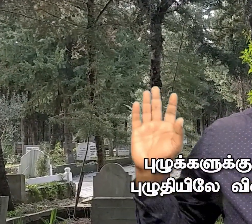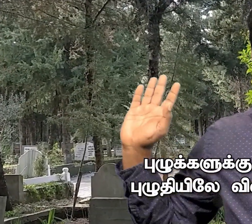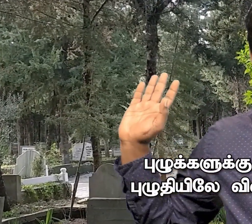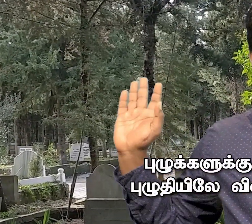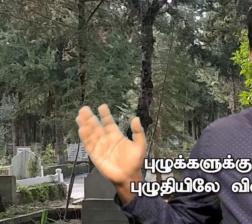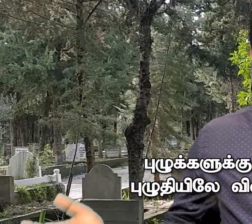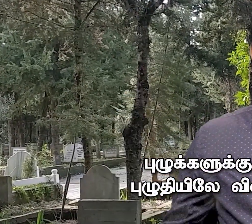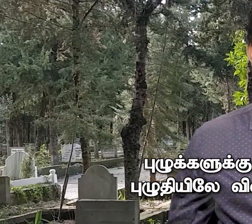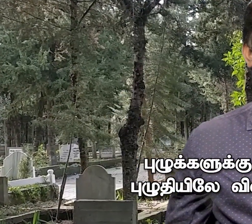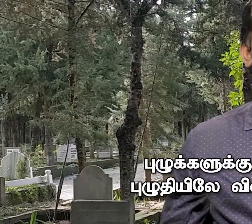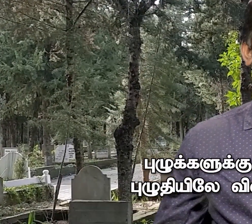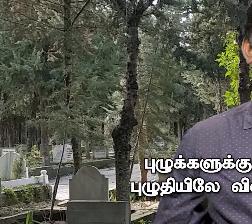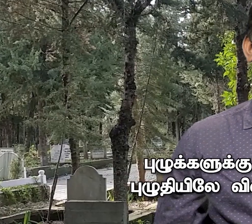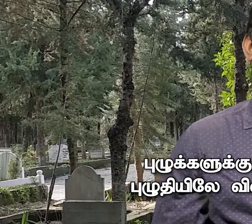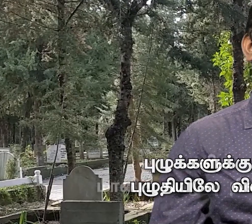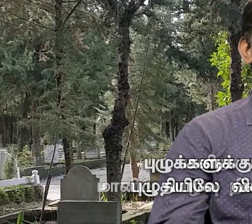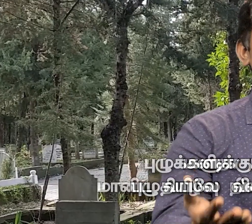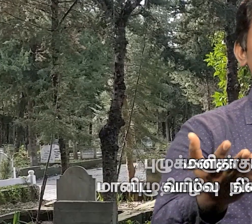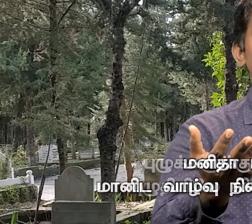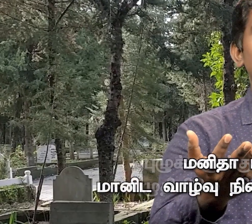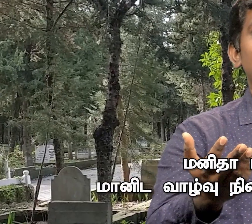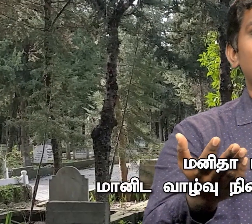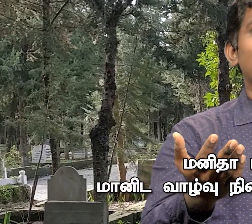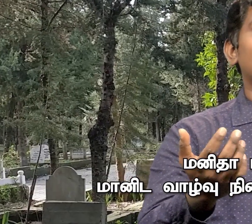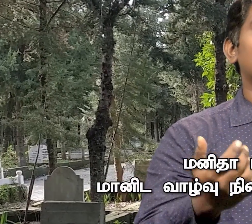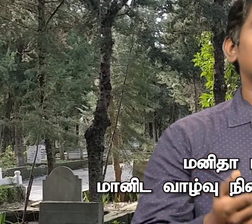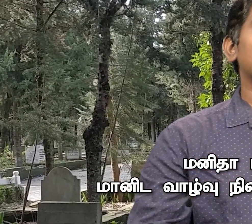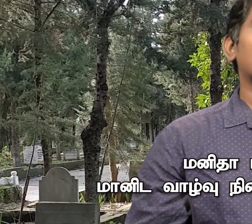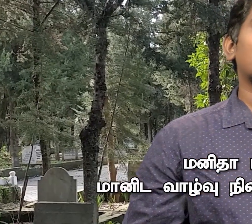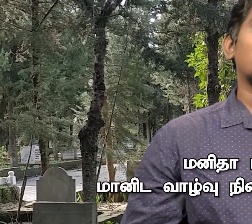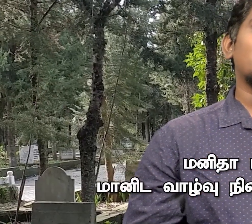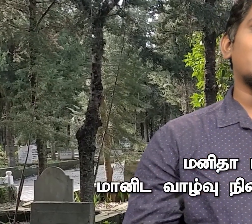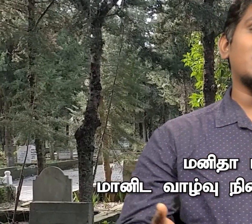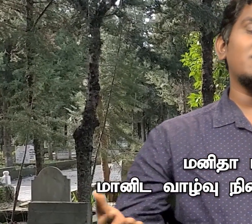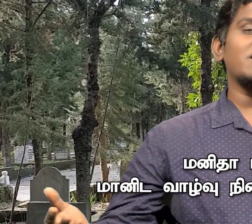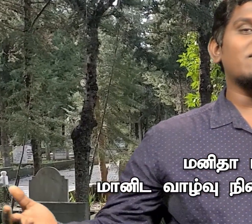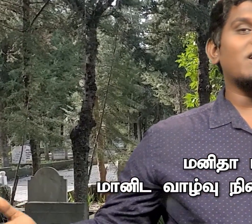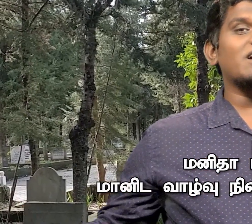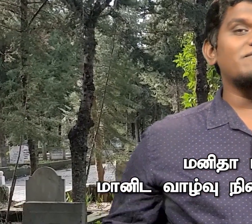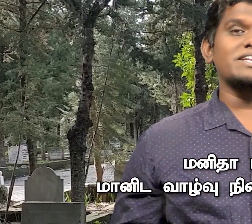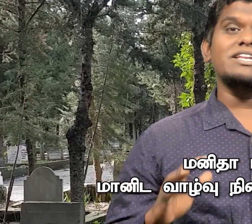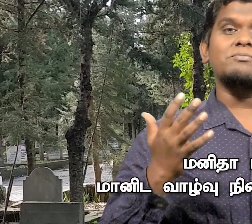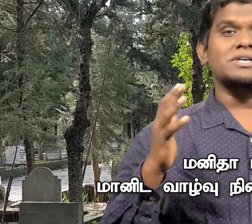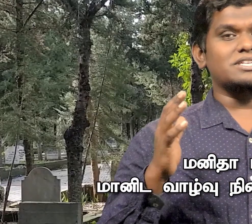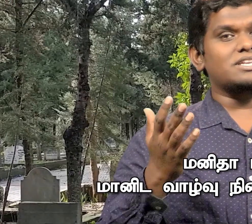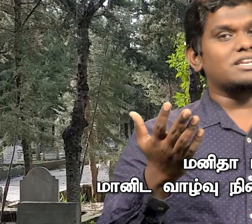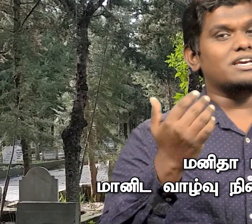புழுக்களுக்கிரையாக புழுதியிலே விதைத்திடுவார் மனிதா மனிதா மானிட